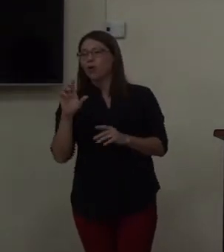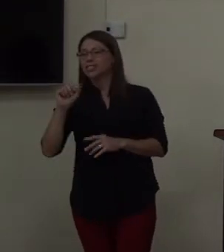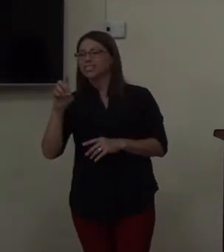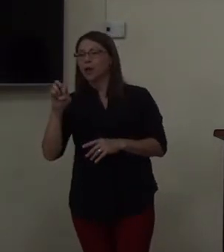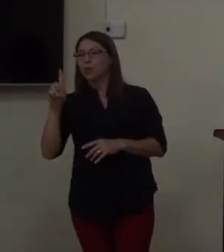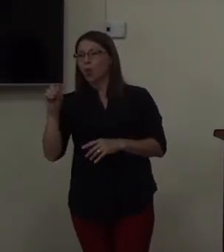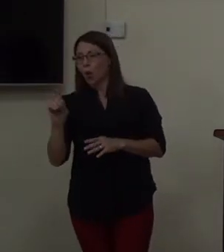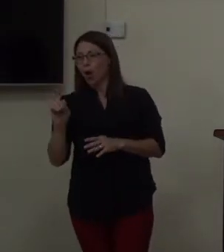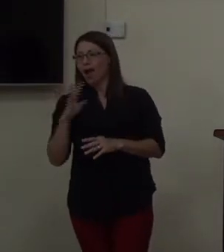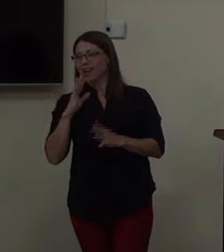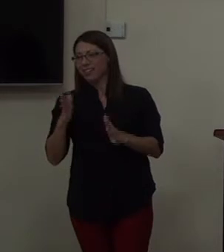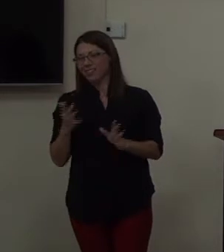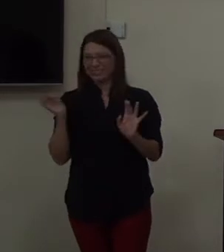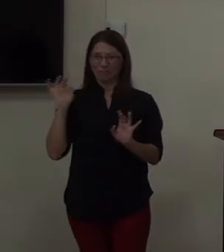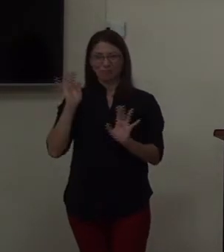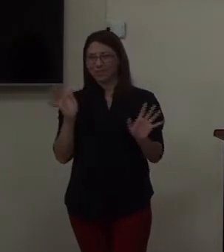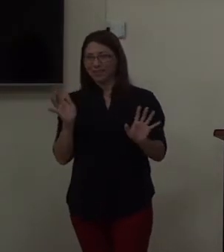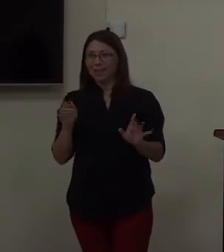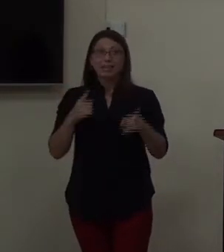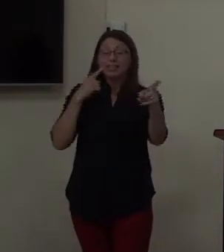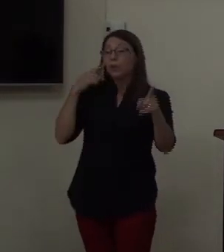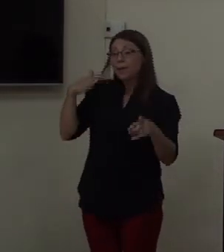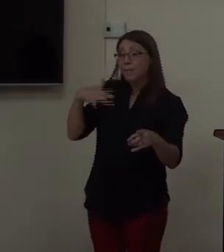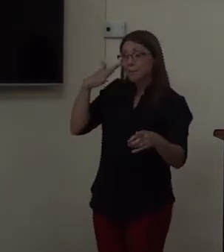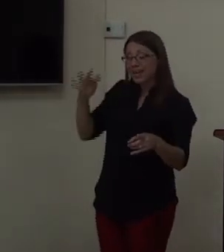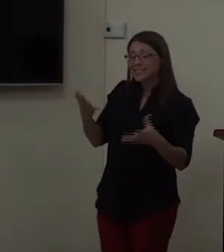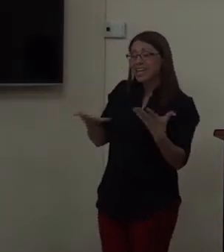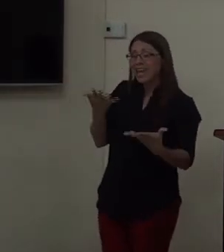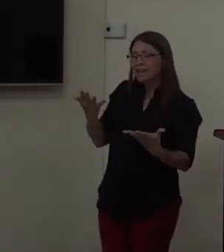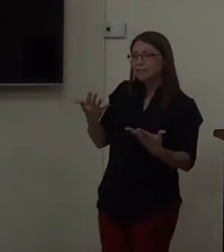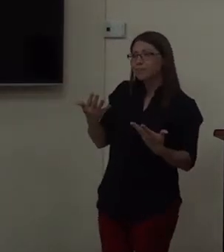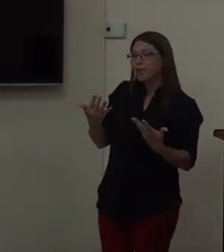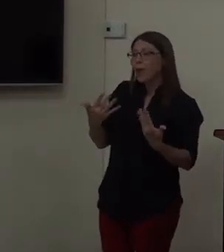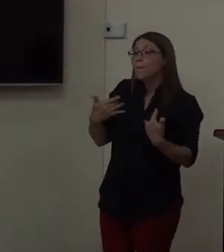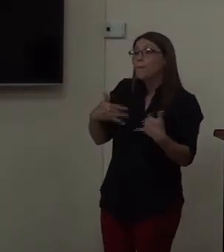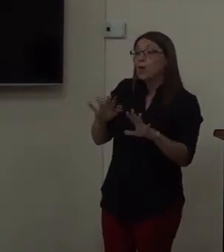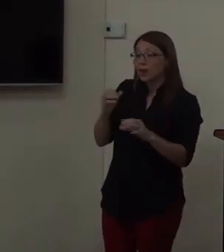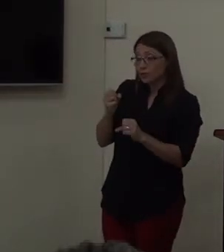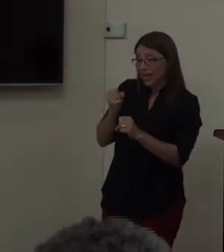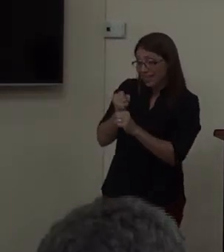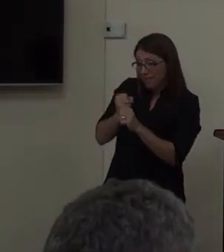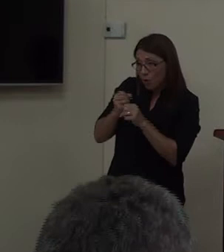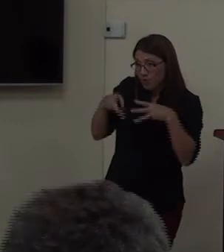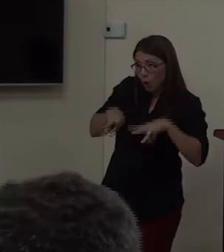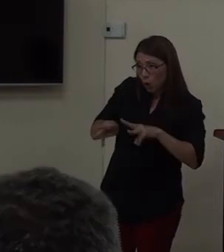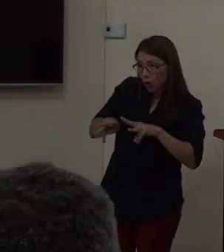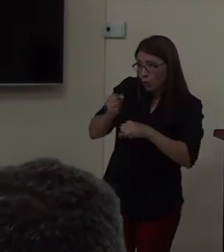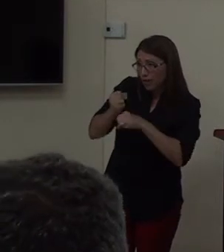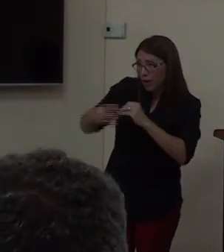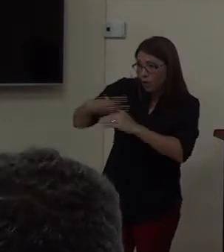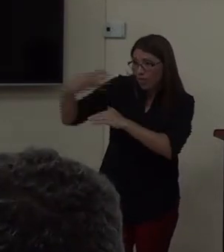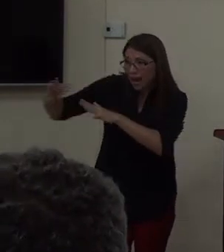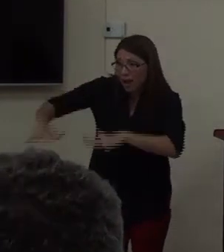efecto podría tener? Porque me parece que lo tiene sobre la por lo menos en el trabajo metodológico, el trabajo de campo, para